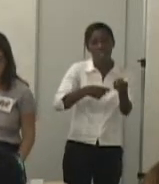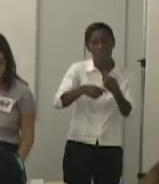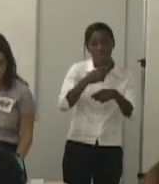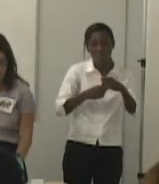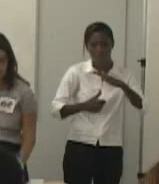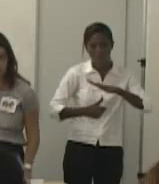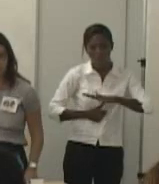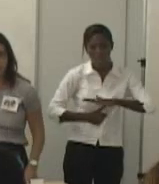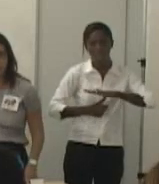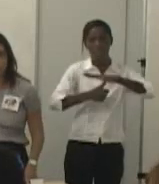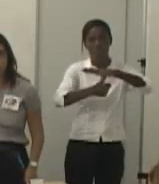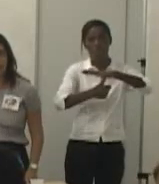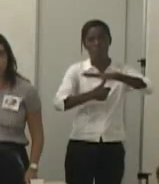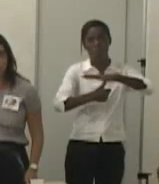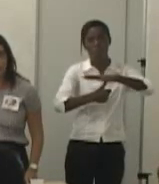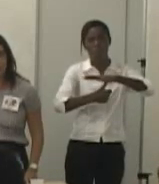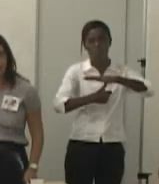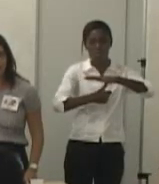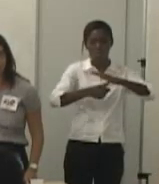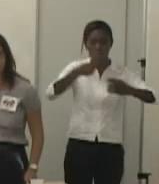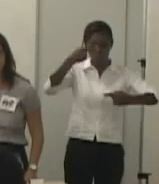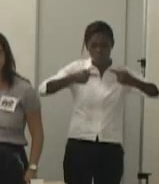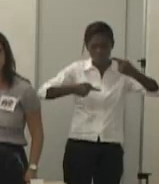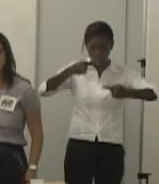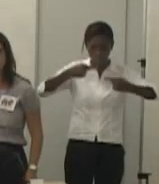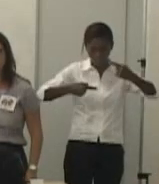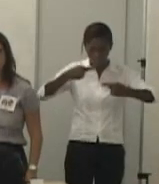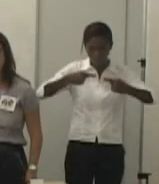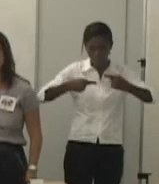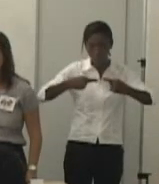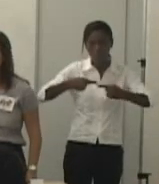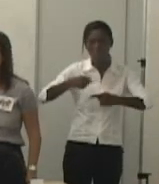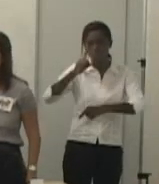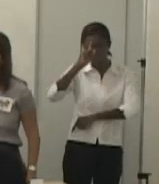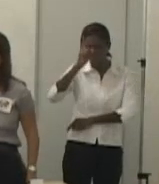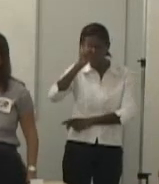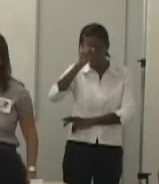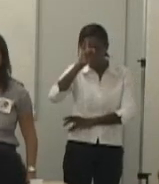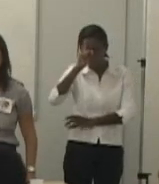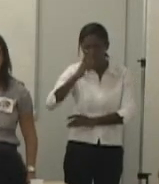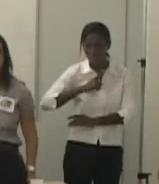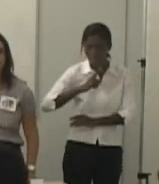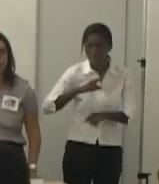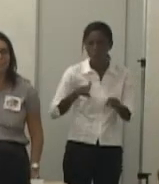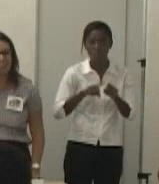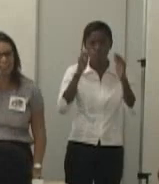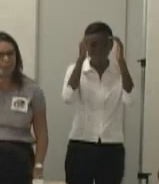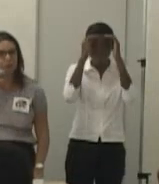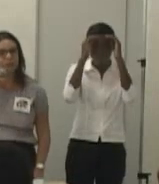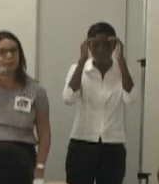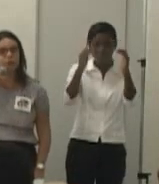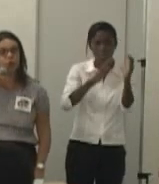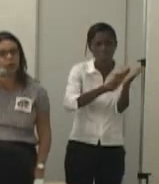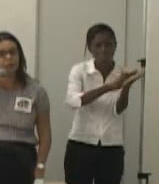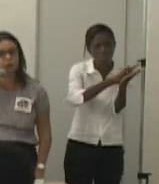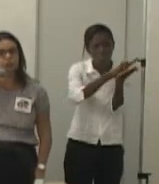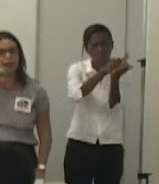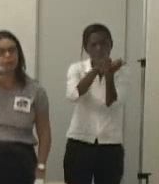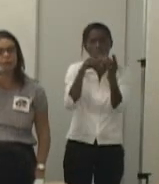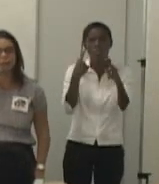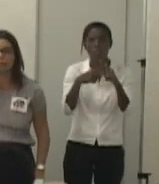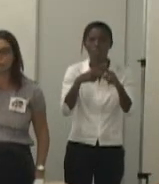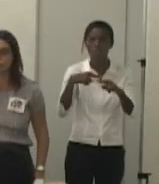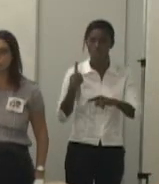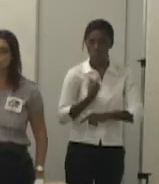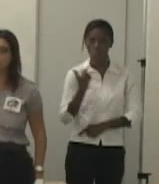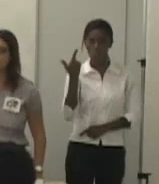Reitoria baseada no diálogo Permanente no respeito à diversidade porque é na diversidade que nós